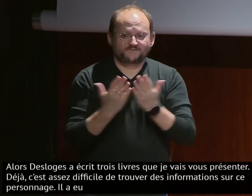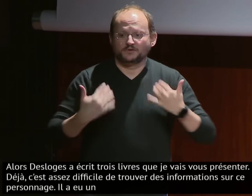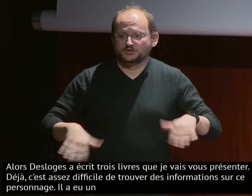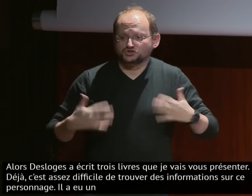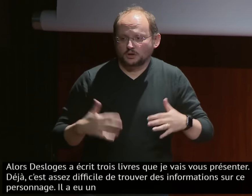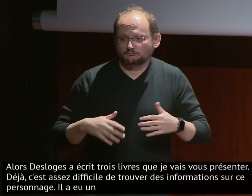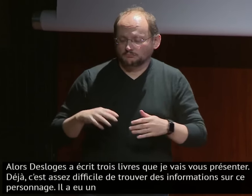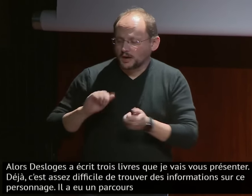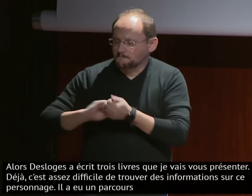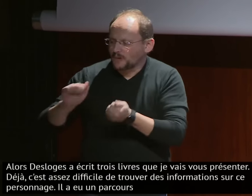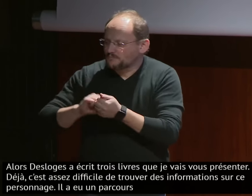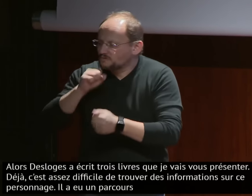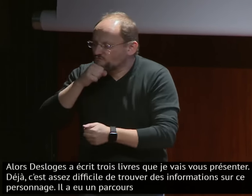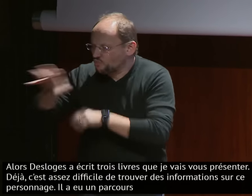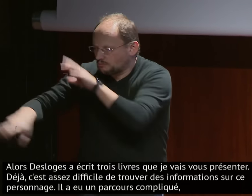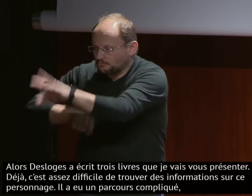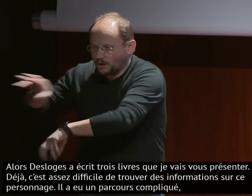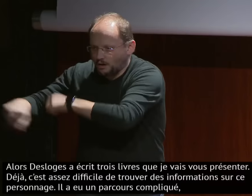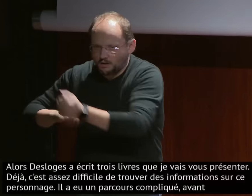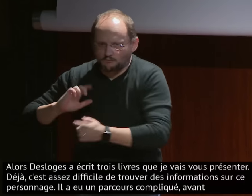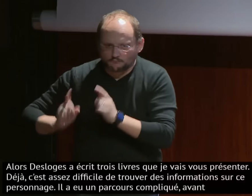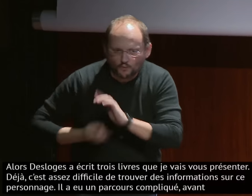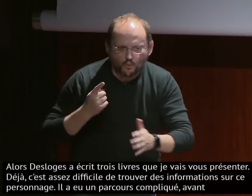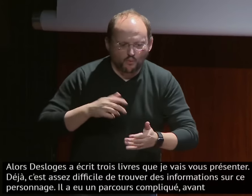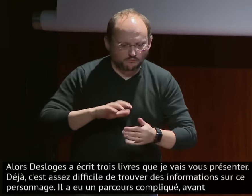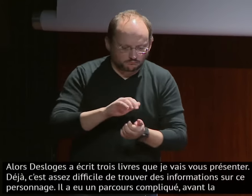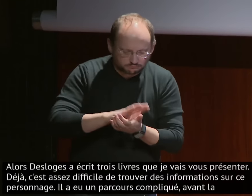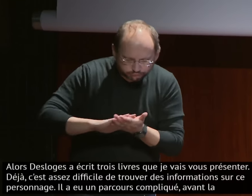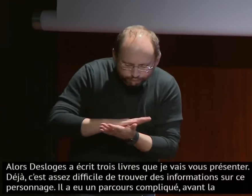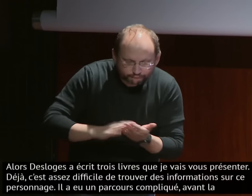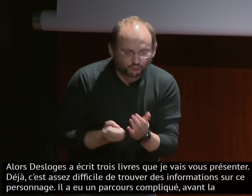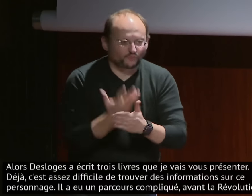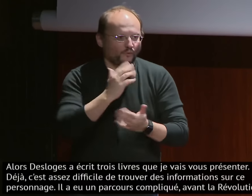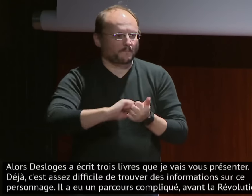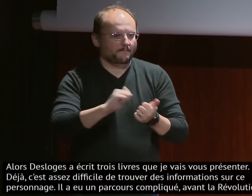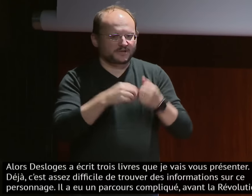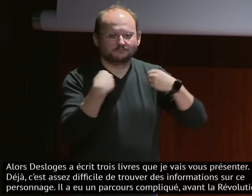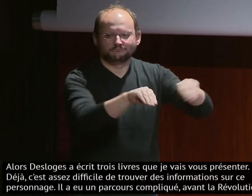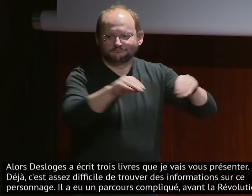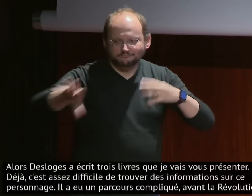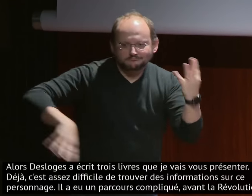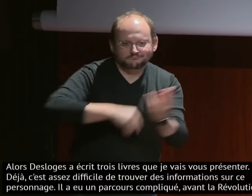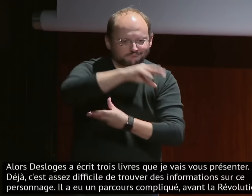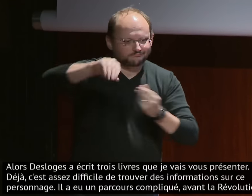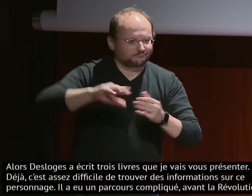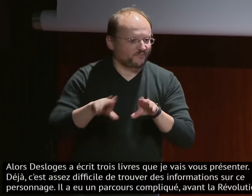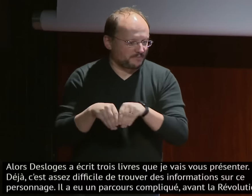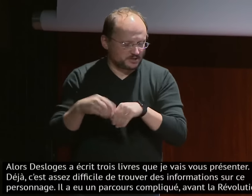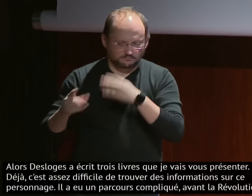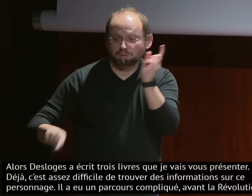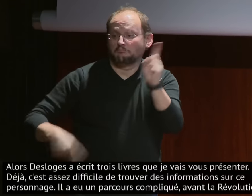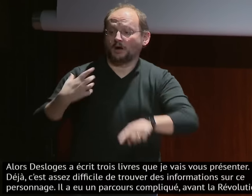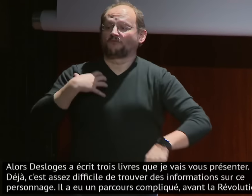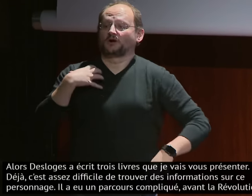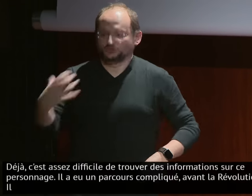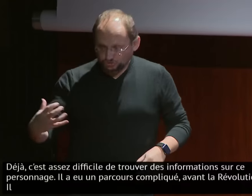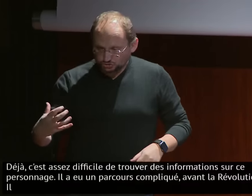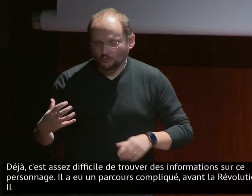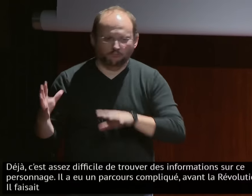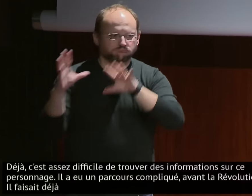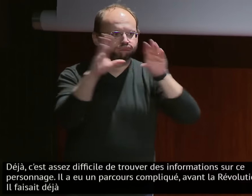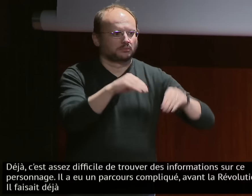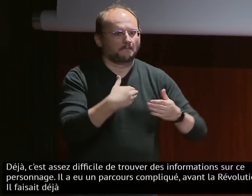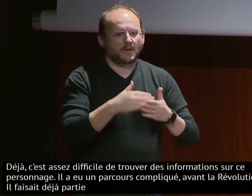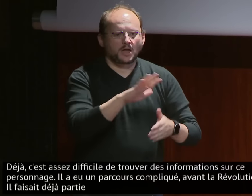d'une famille où bon, il était question, il faisait déjà partie du monde du livre. Bon,